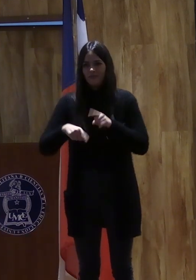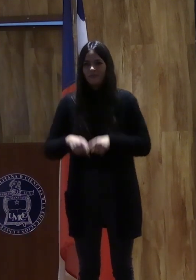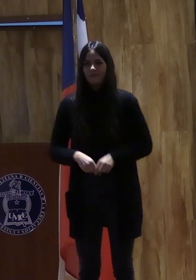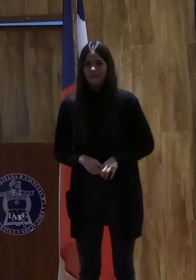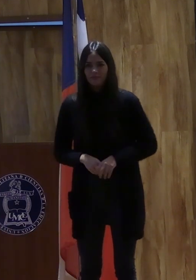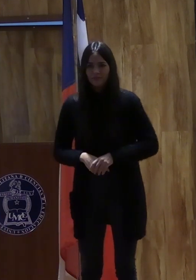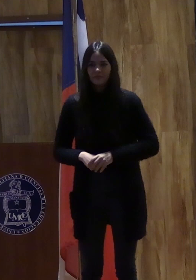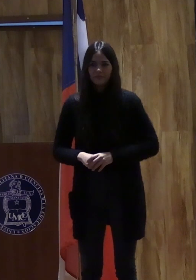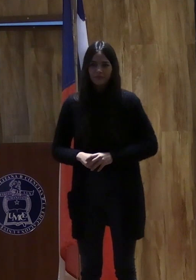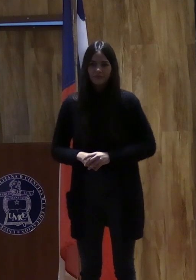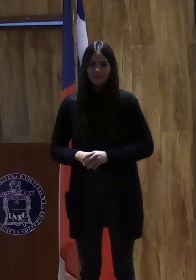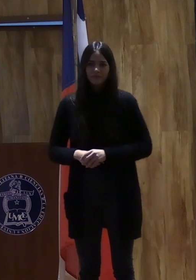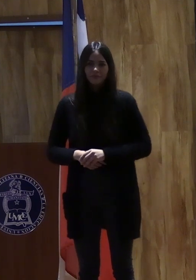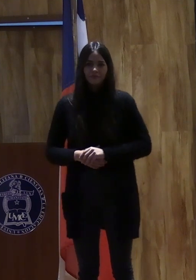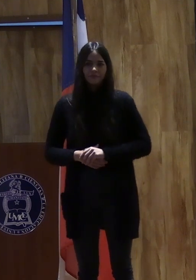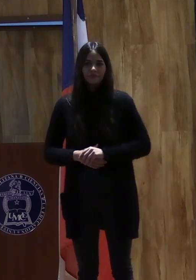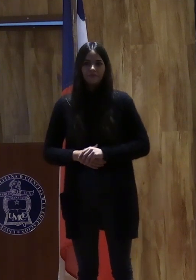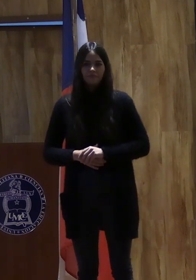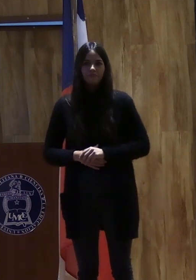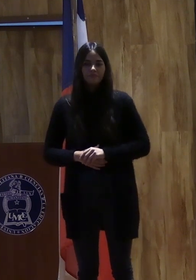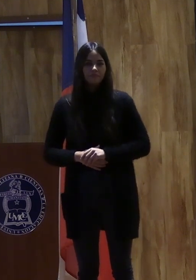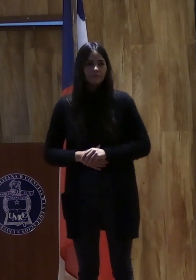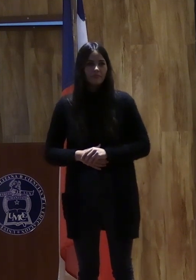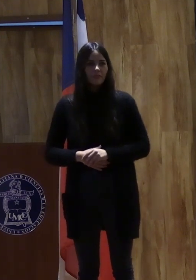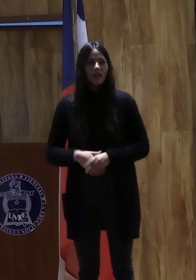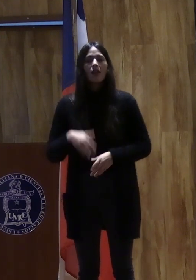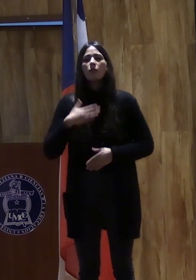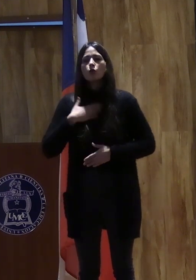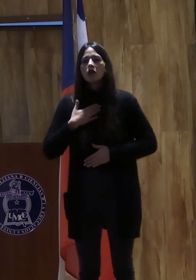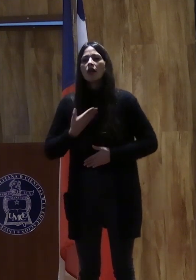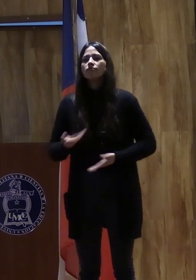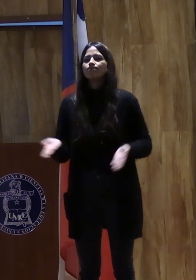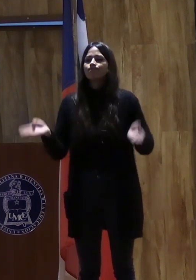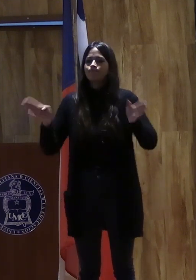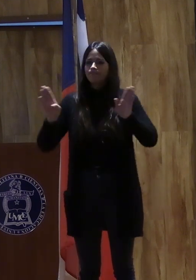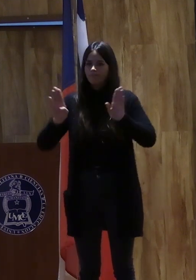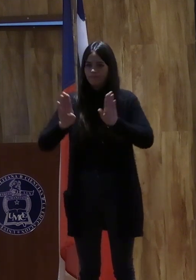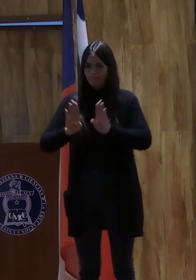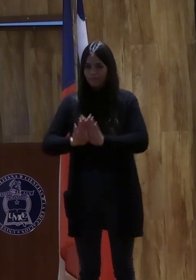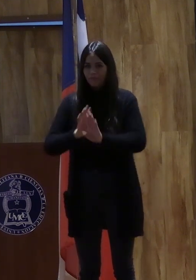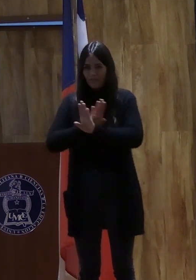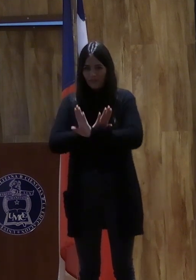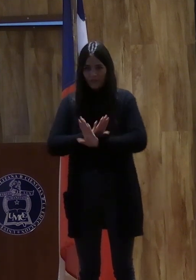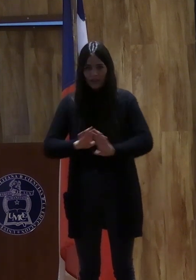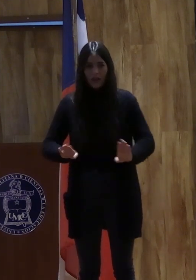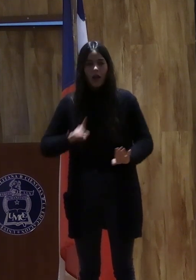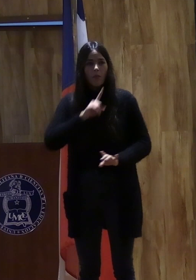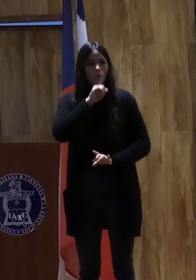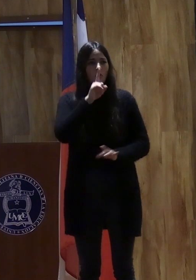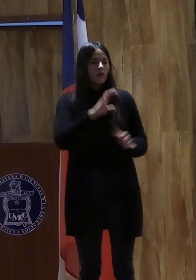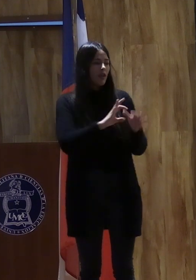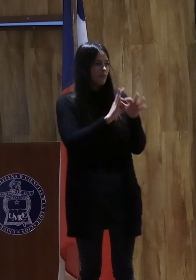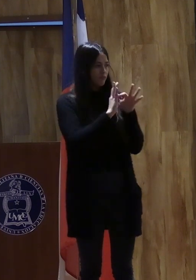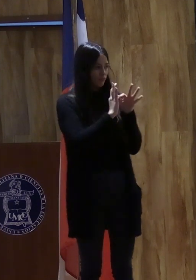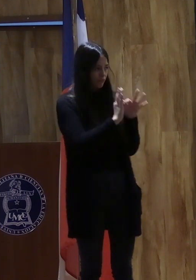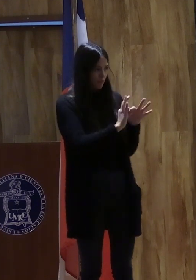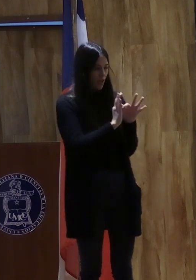Ok. Me gustaría dar por cerrado el grupo de preguntas.